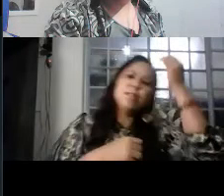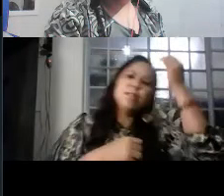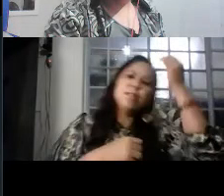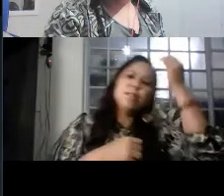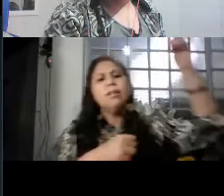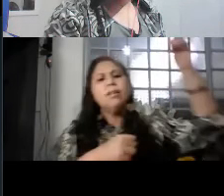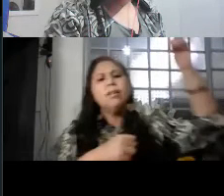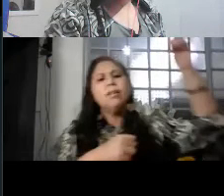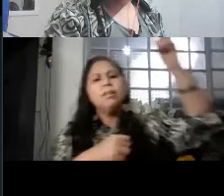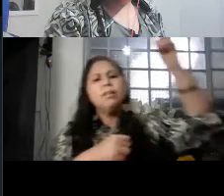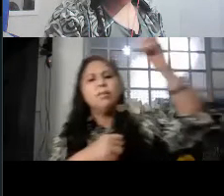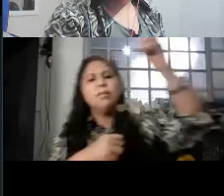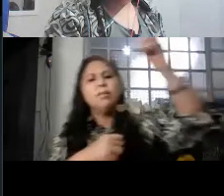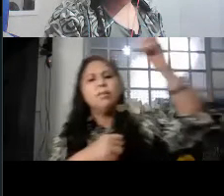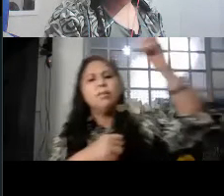flores pra te